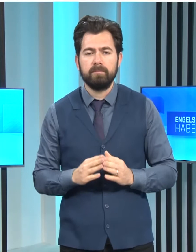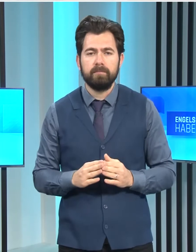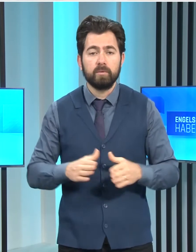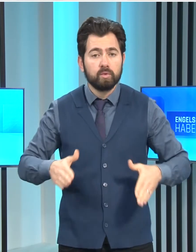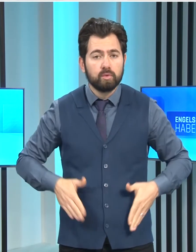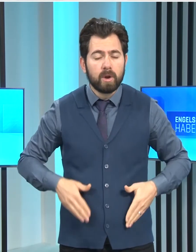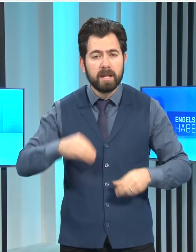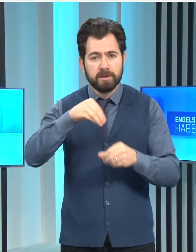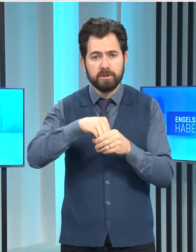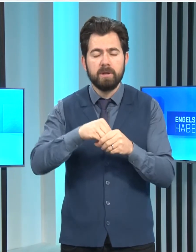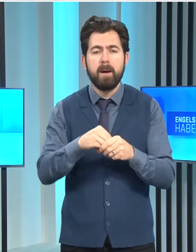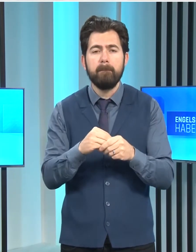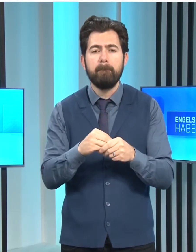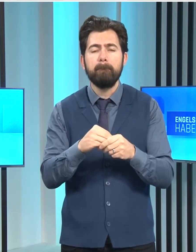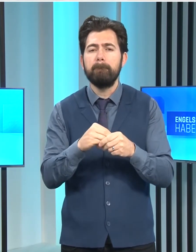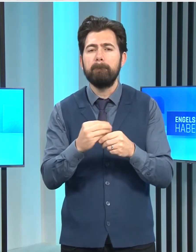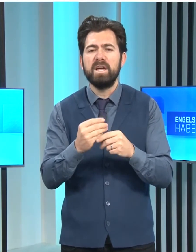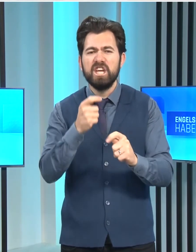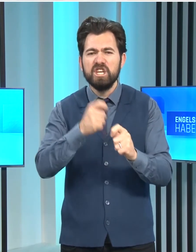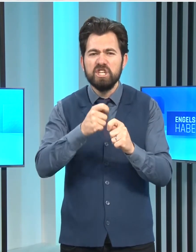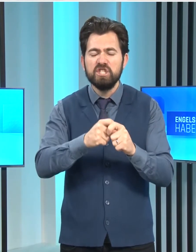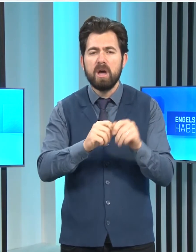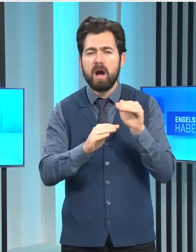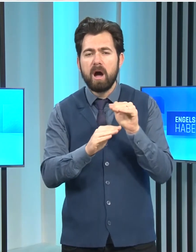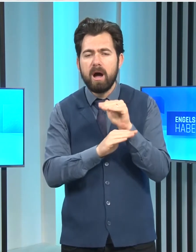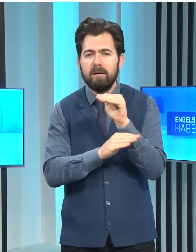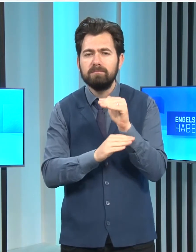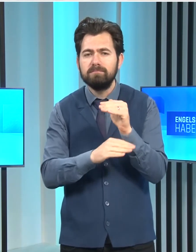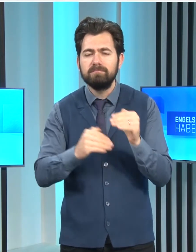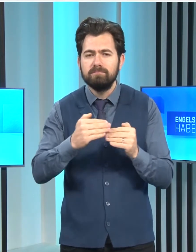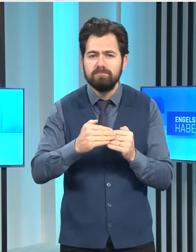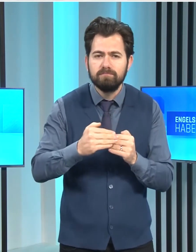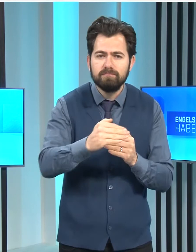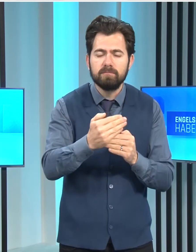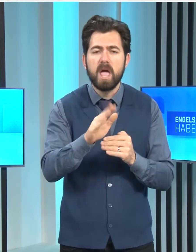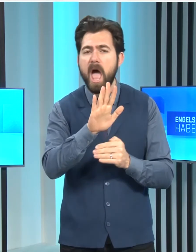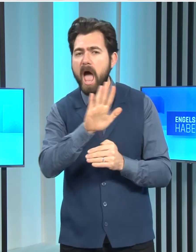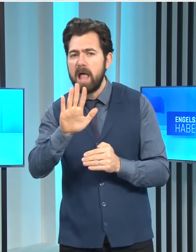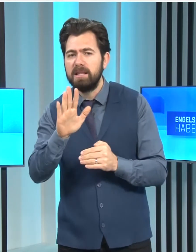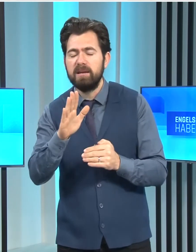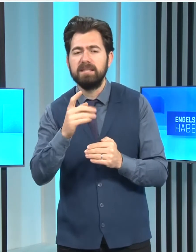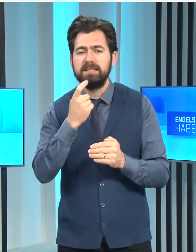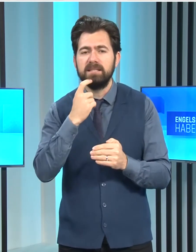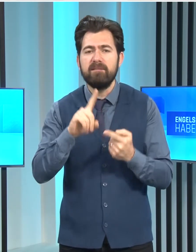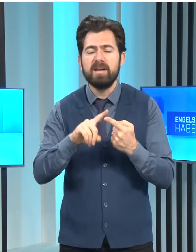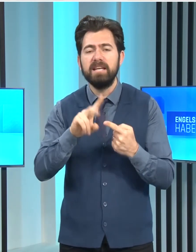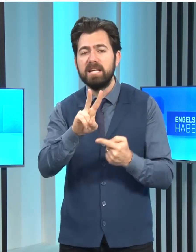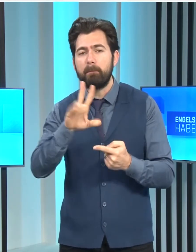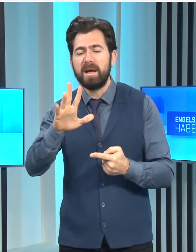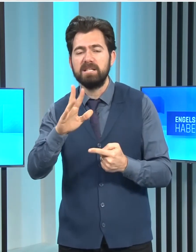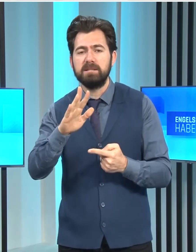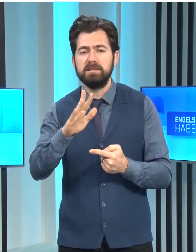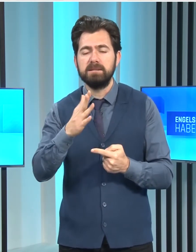Törende meslekte 50 ve 25. hizmet yıllarını dolduran üyelere plaket ve onur belgeleri